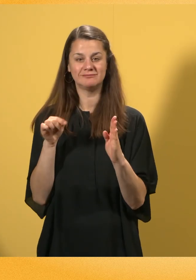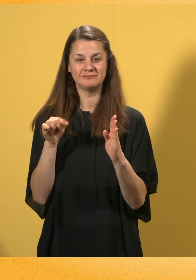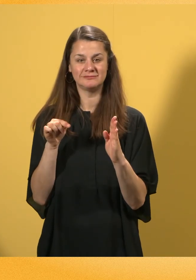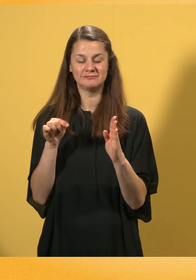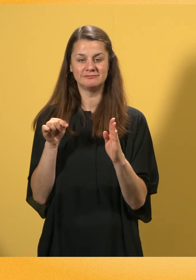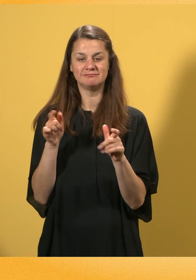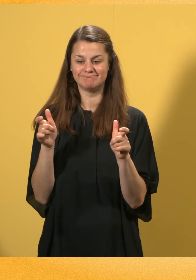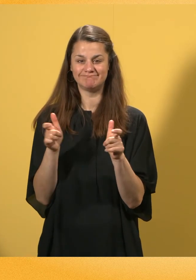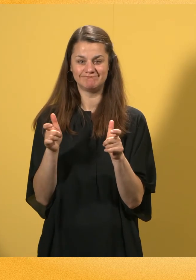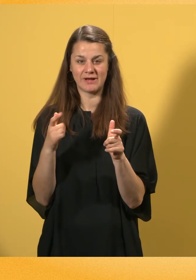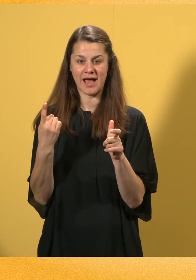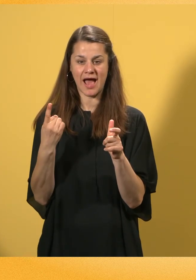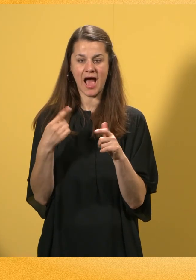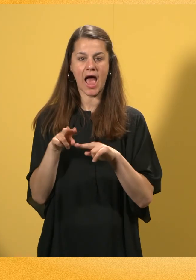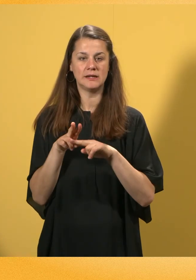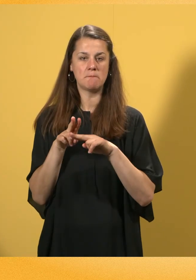Wahlblock-Einheit ein